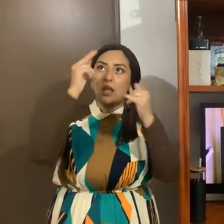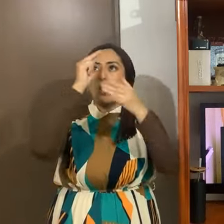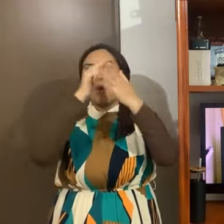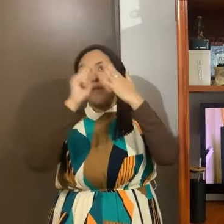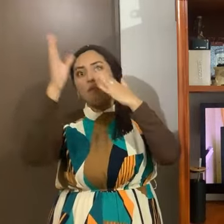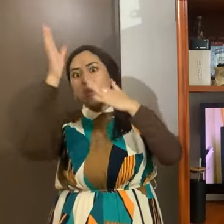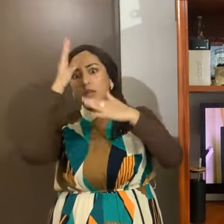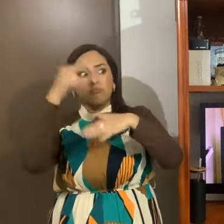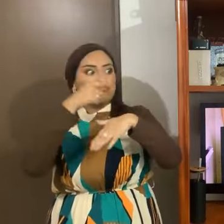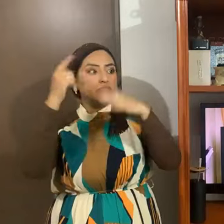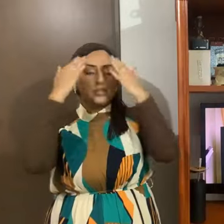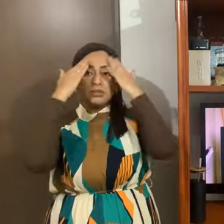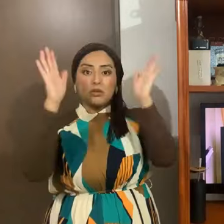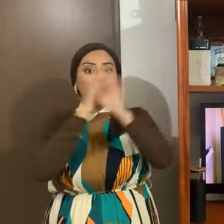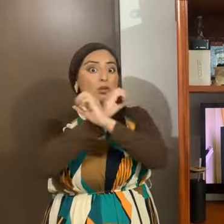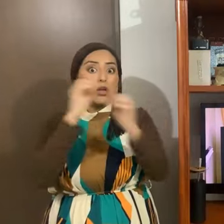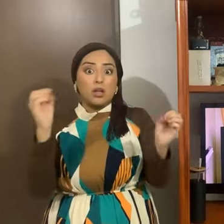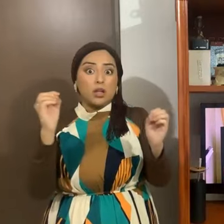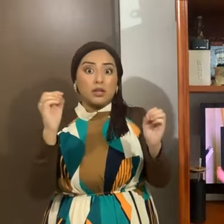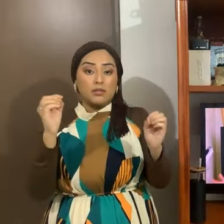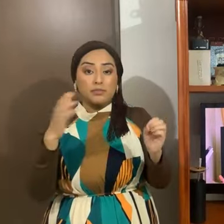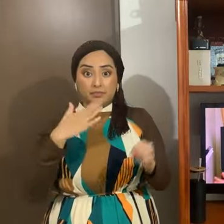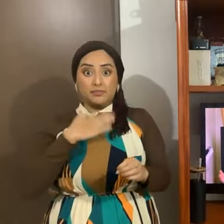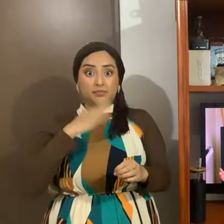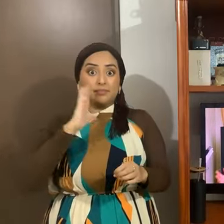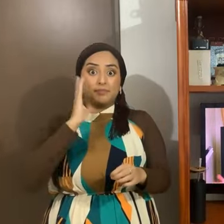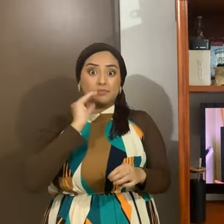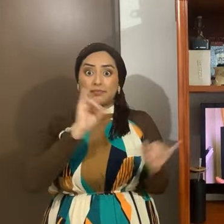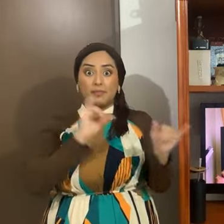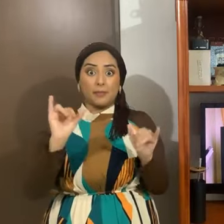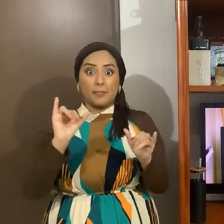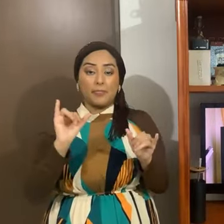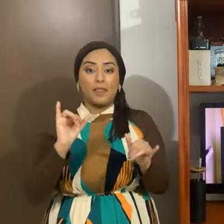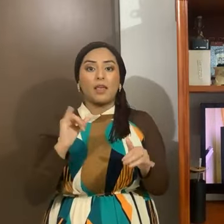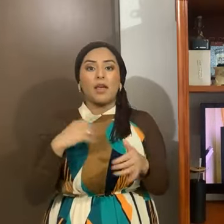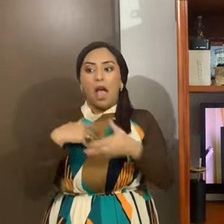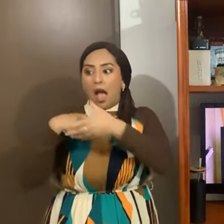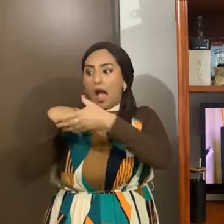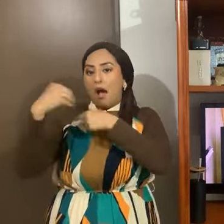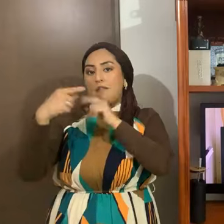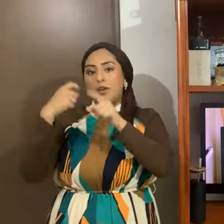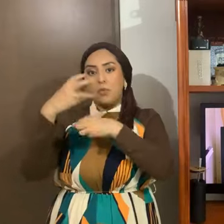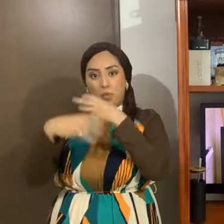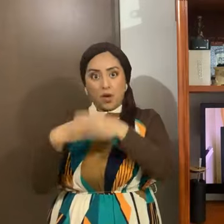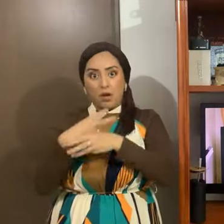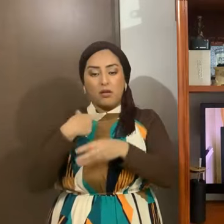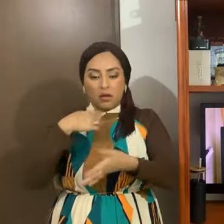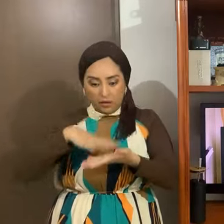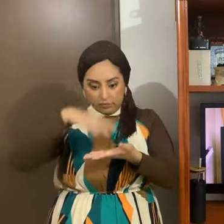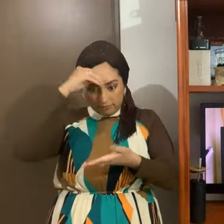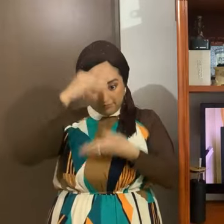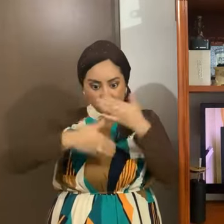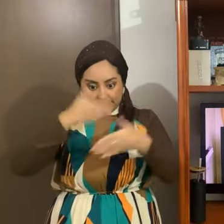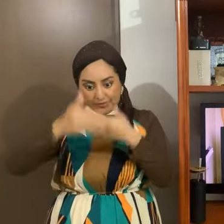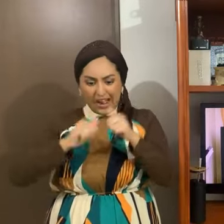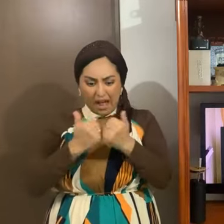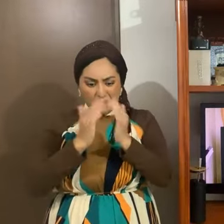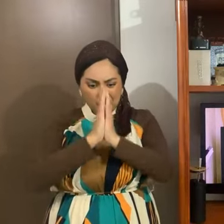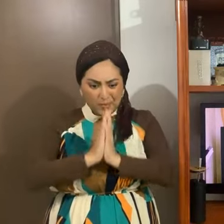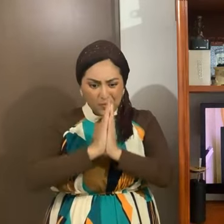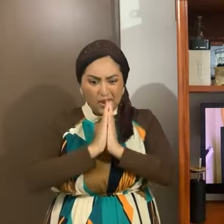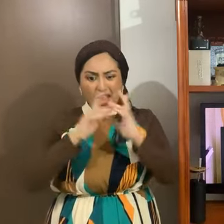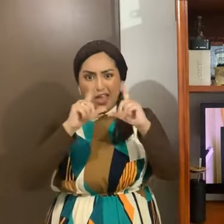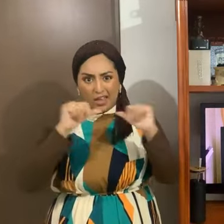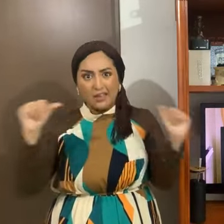saben prácticamente nada. A mí me tocó, ¿sí? Venimos del mundo y su concupiscencia y entonces tenemos que aprender todo desde lo